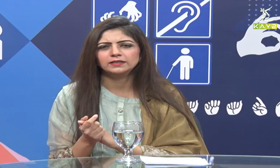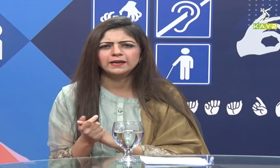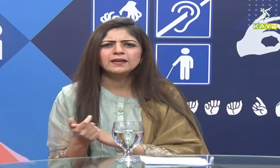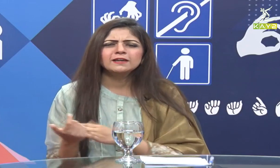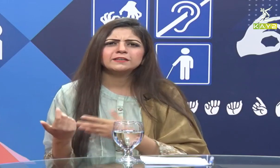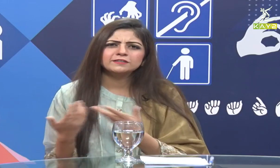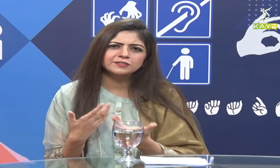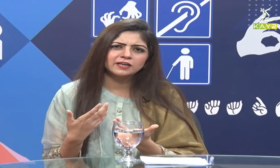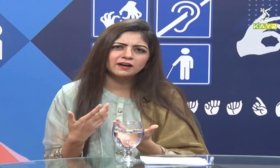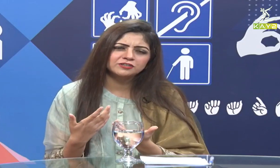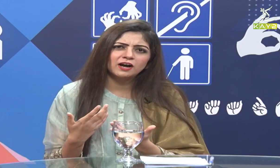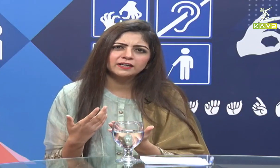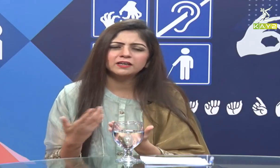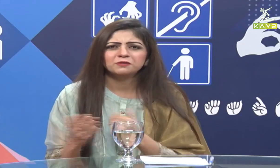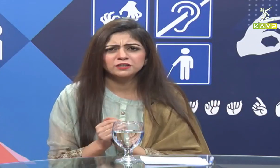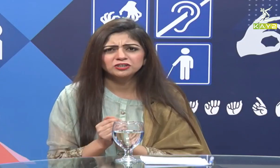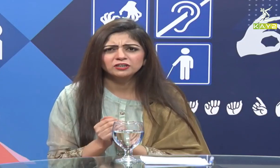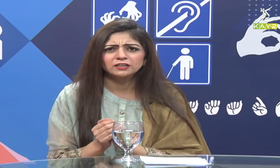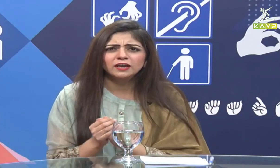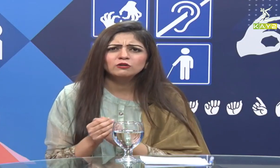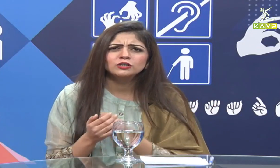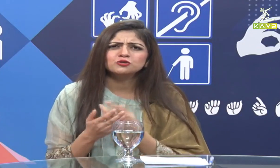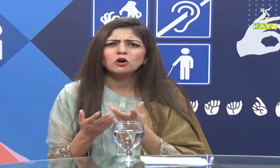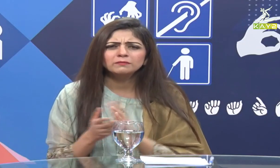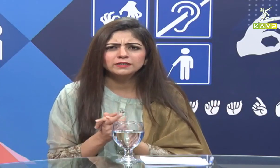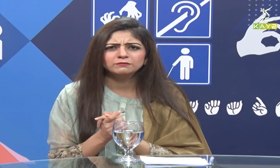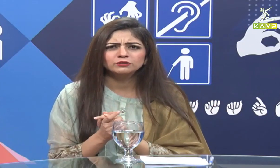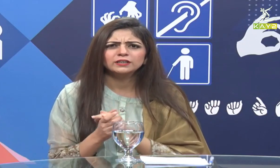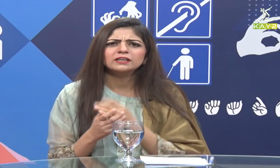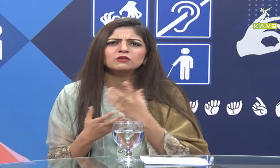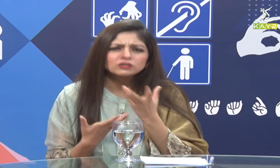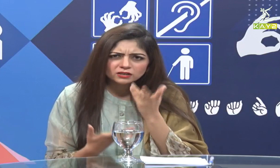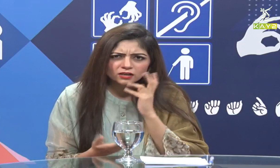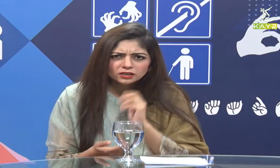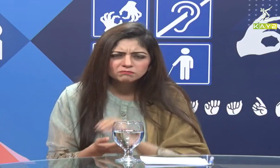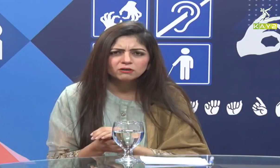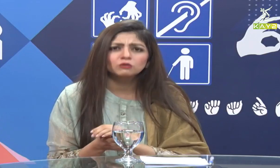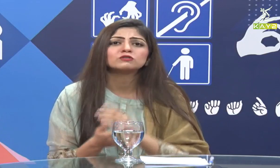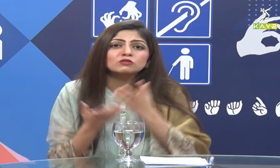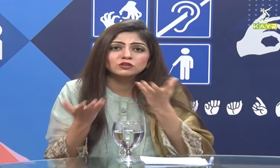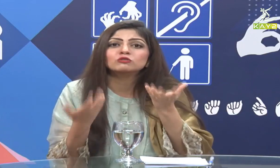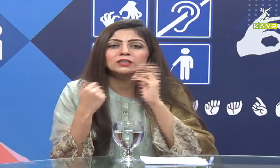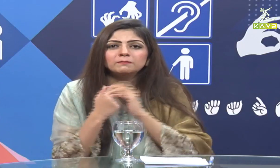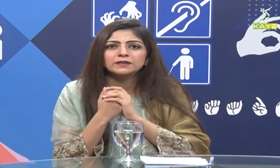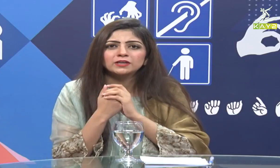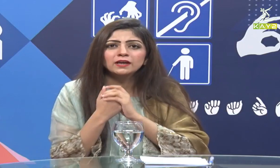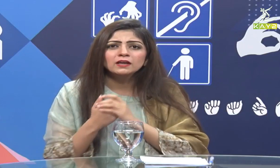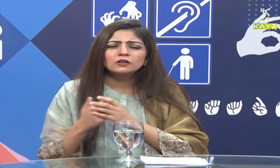है, किसी जगह जाके कन्वर्सेशन करनी है, कोई जॉब इंटरव्यू देना है या कोई इस तरह की उसको ज़रूरत पड़ जाए, तो